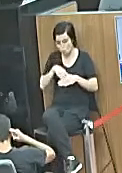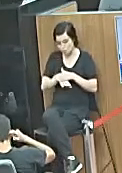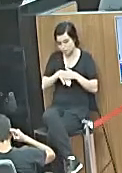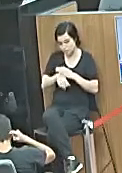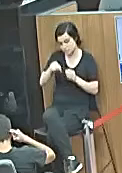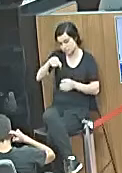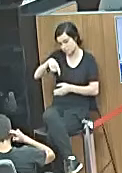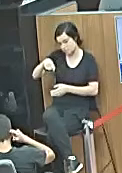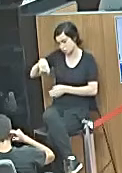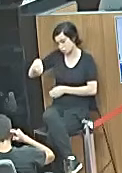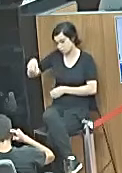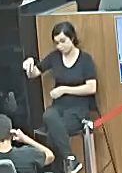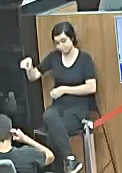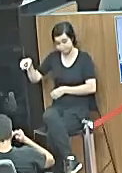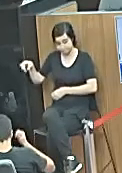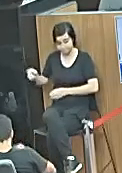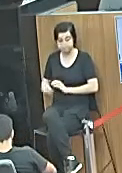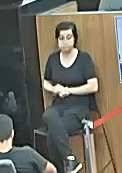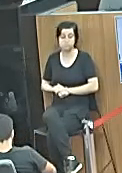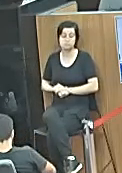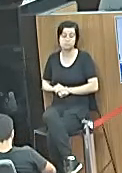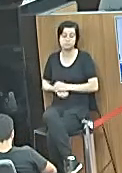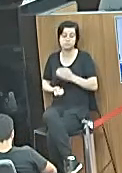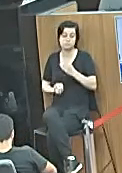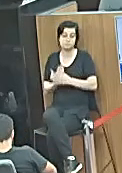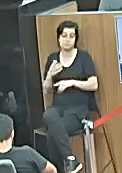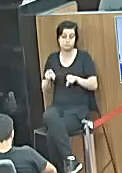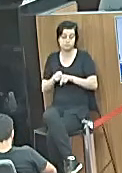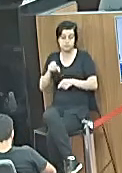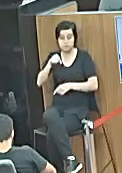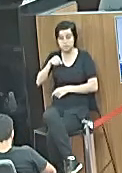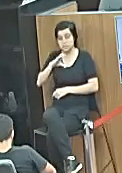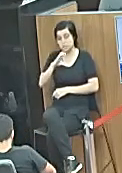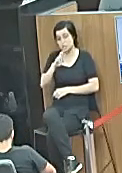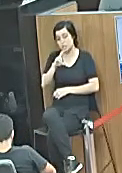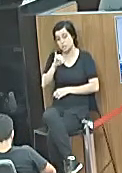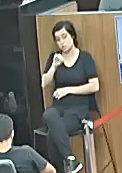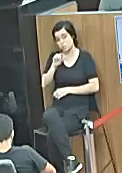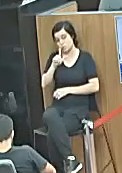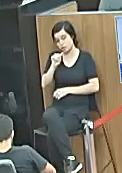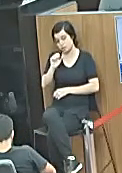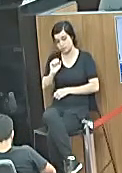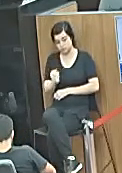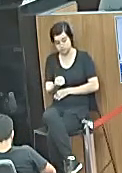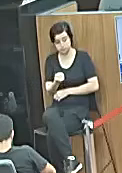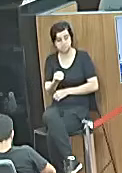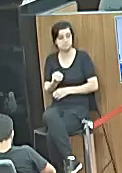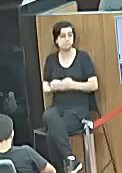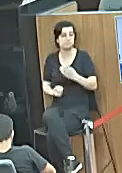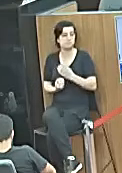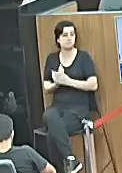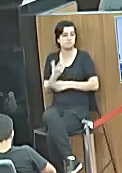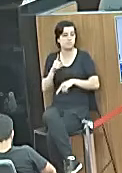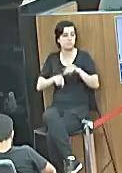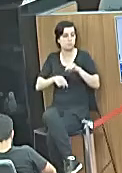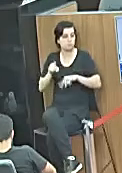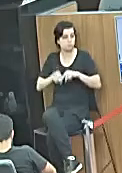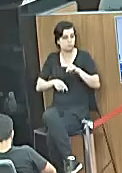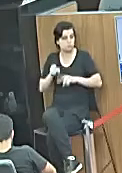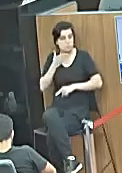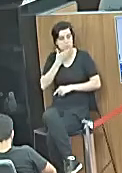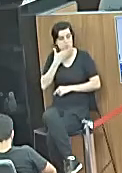implementar campos de sementes crioulas promovendo o resgate a produção eo melhoramento